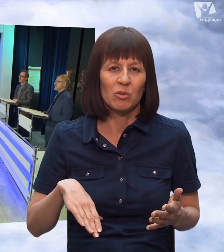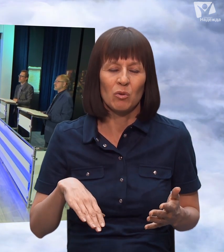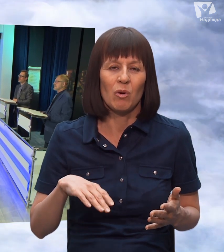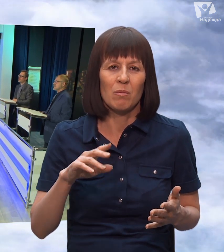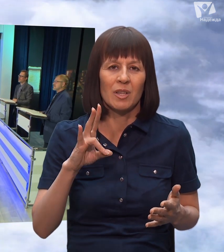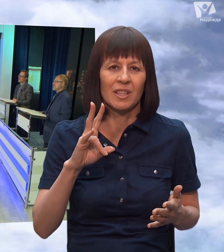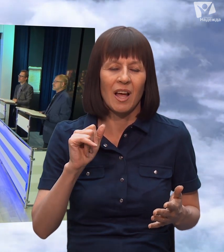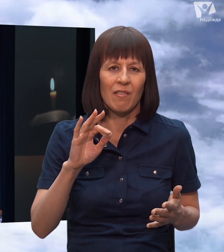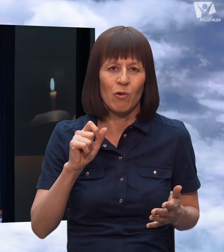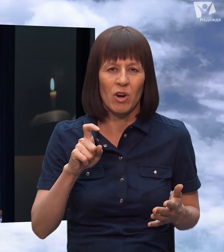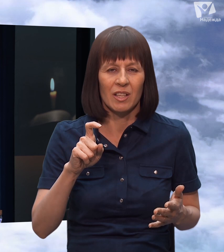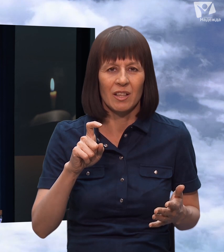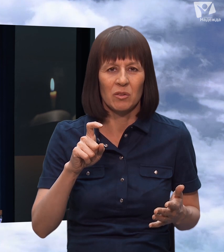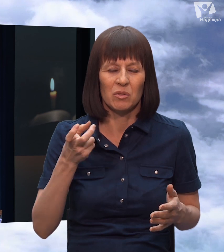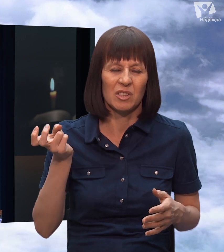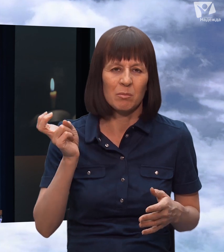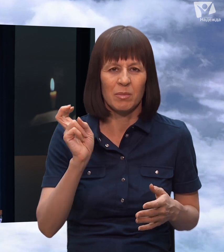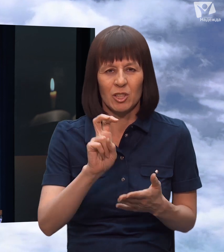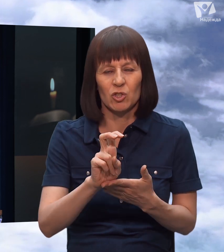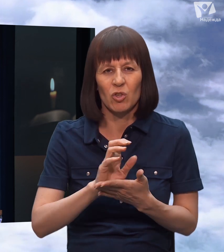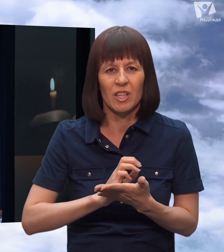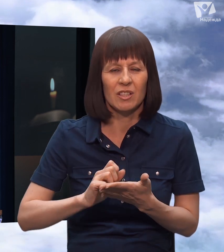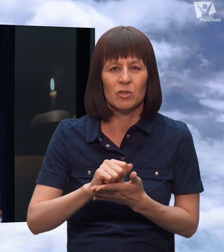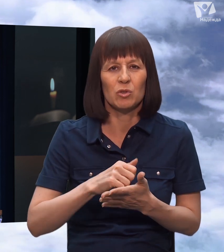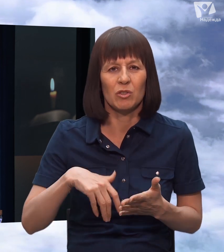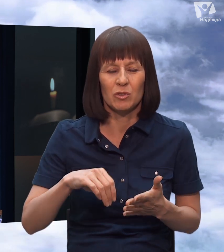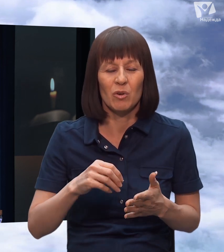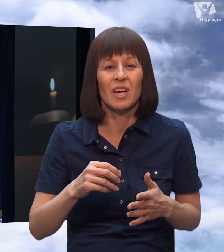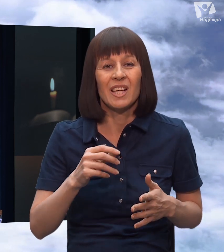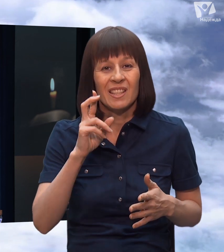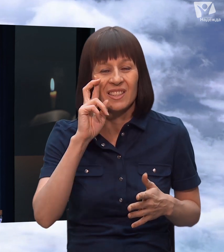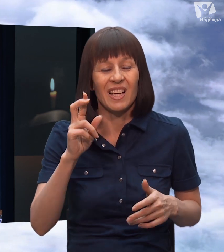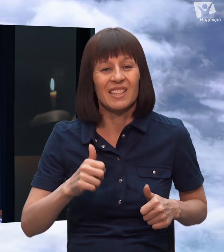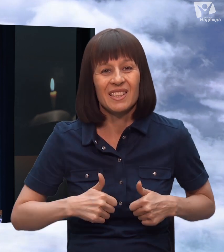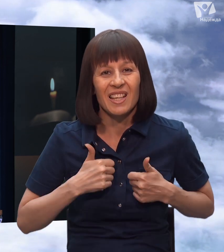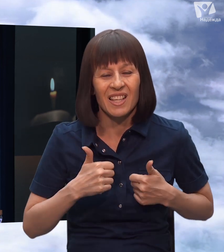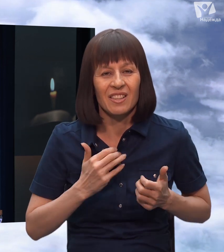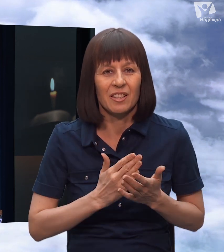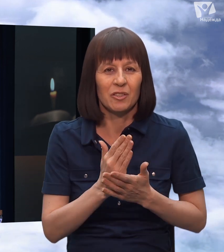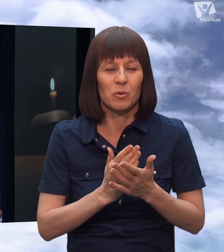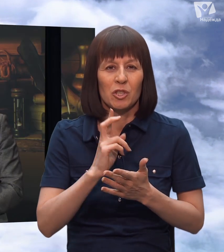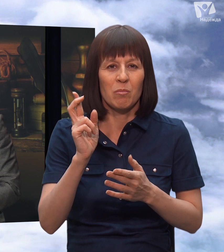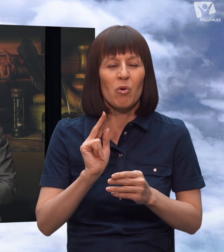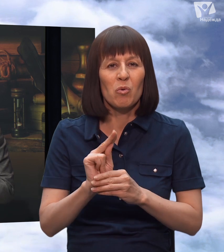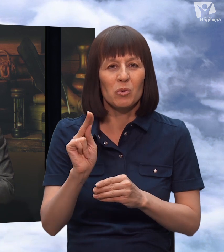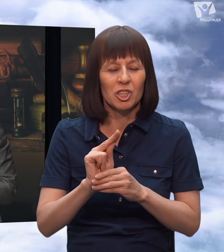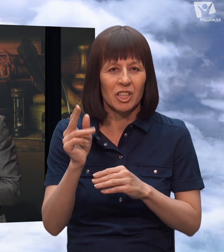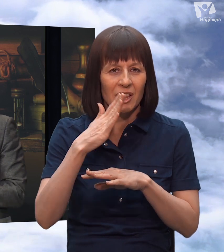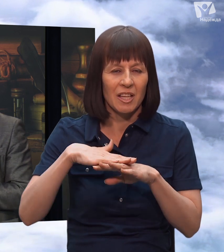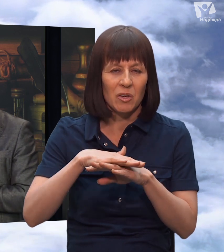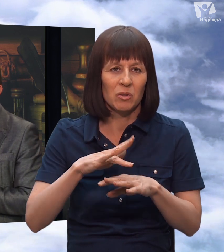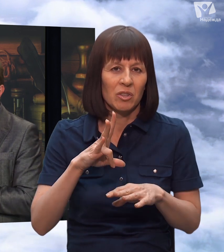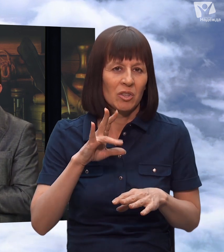и вот это механическое уничтожение идолов но не убила в сознании дал поклон то есть